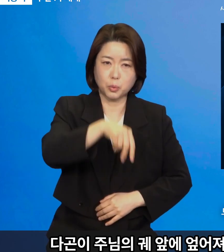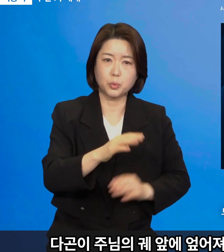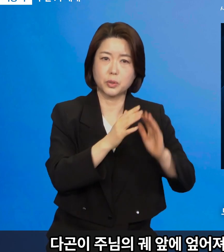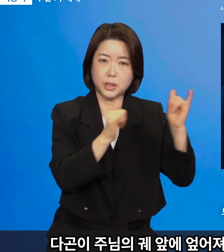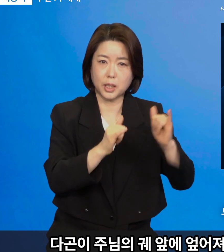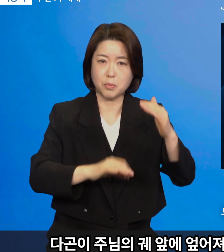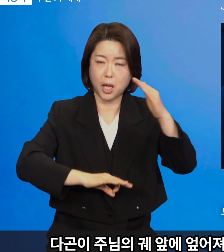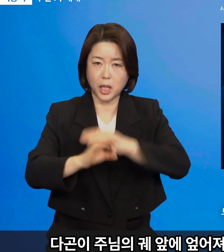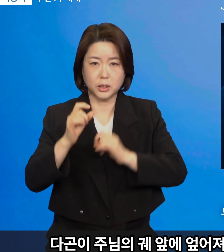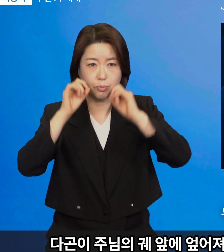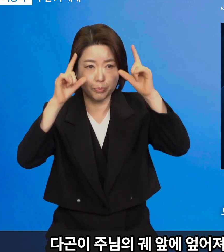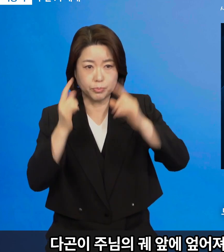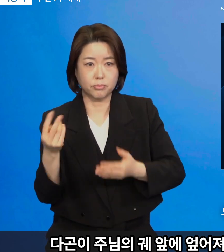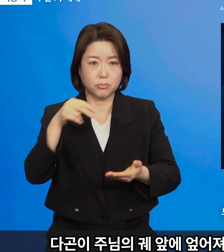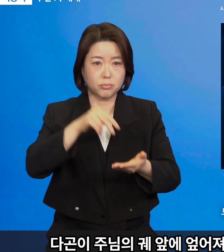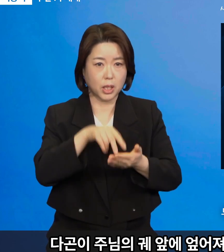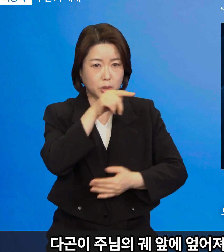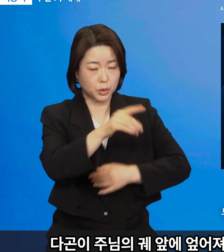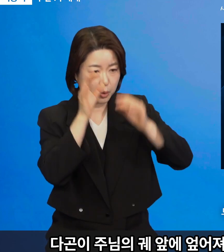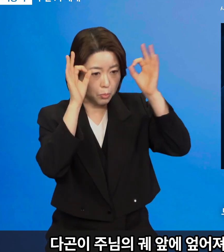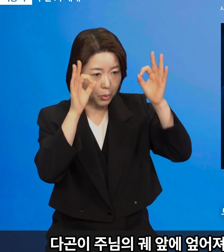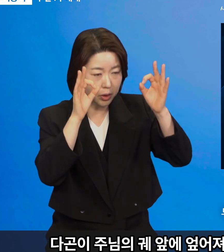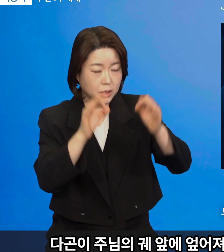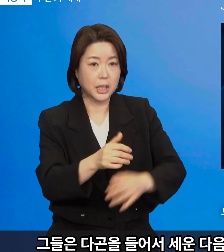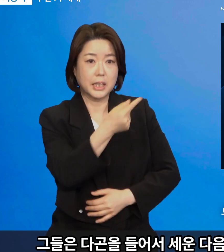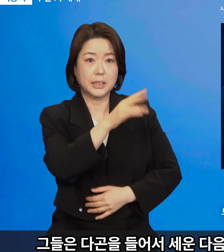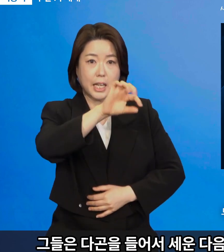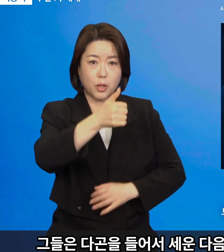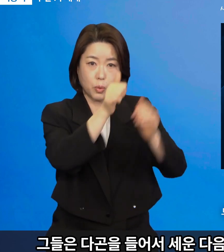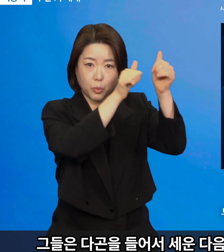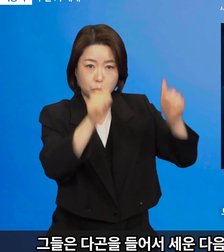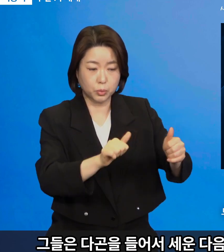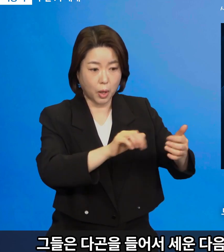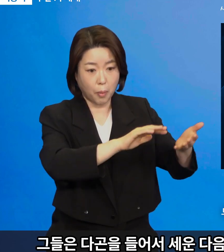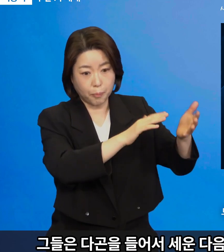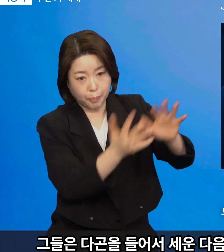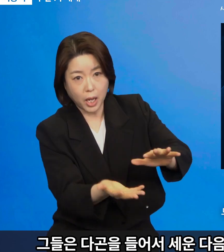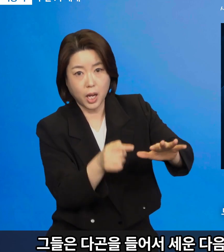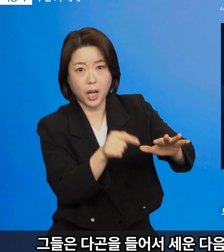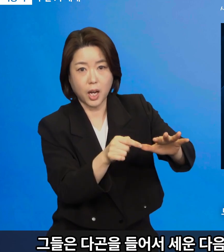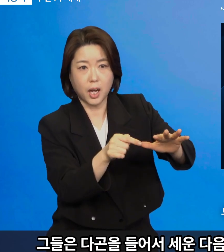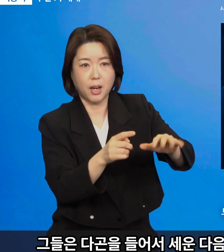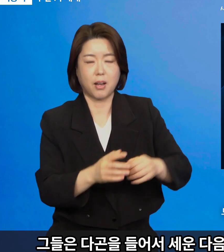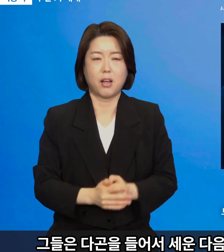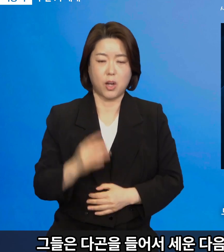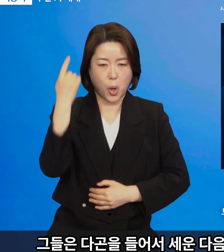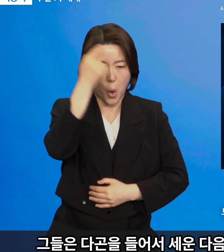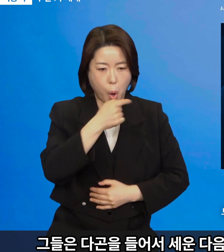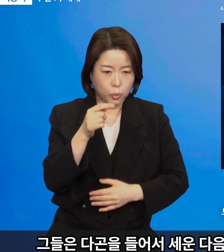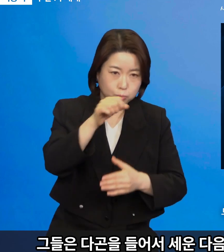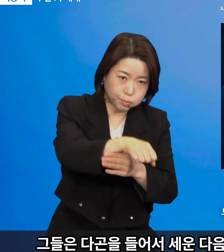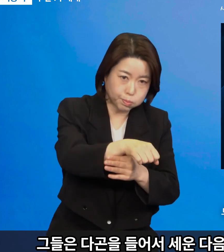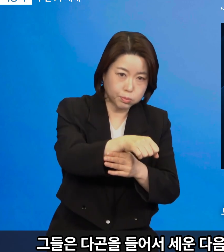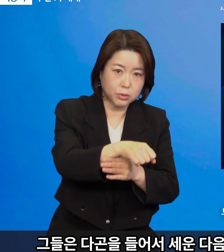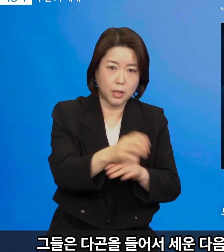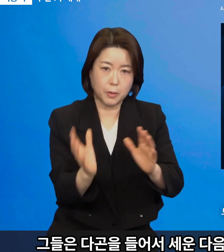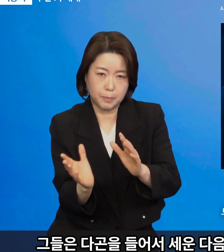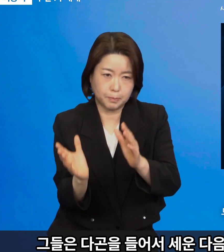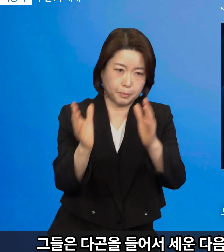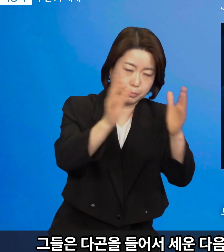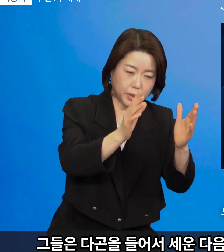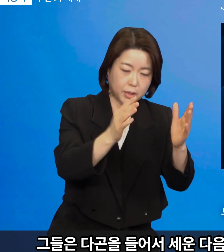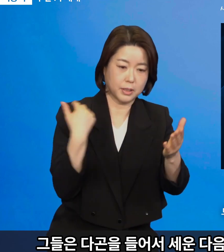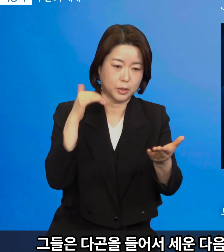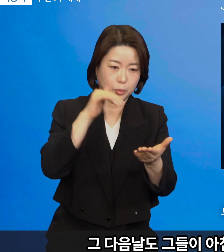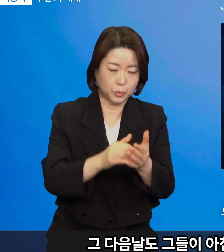엎어져 땅바닥에 얼굴을 받고 있었다. 그들은 다곤을 들어서 세운 다음에 제자리에 다시 가져다